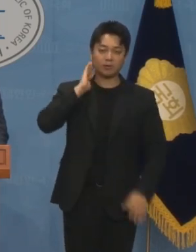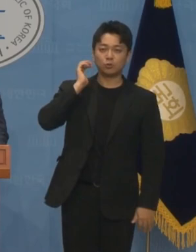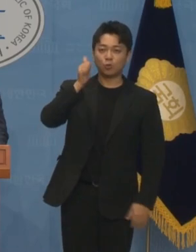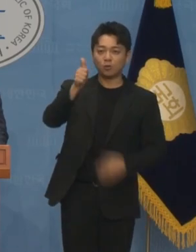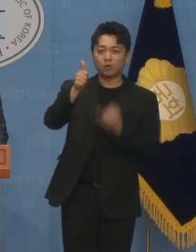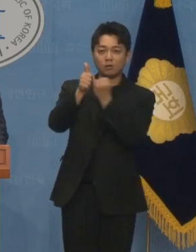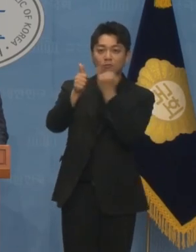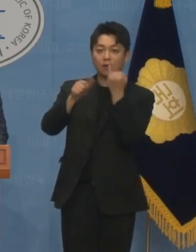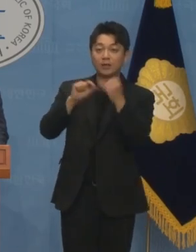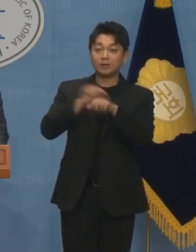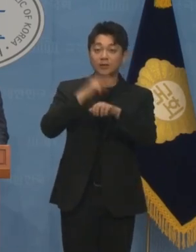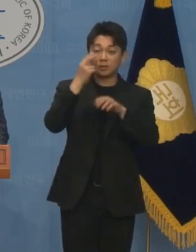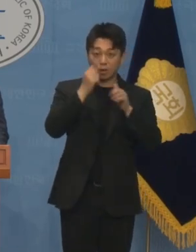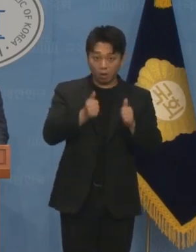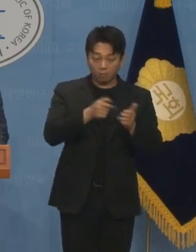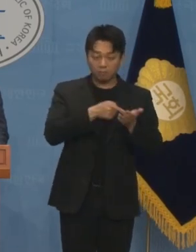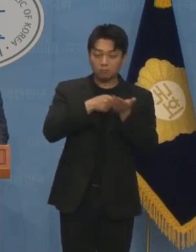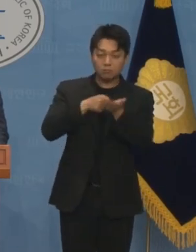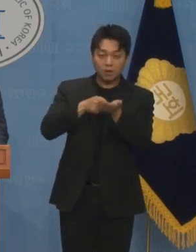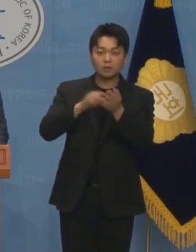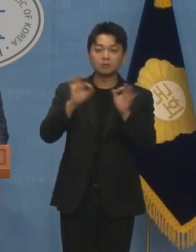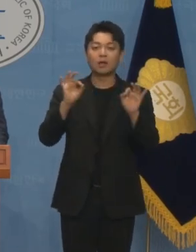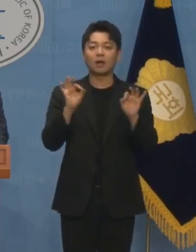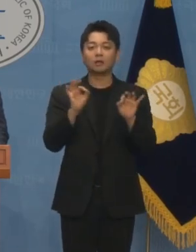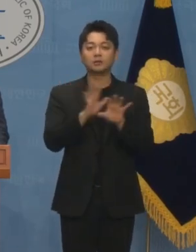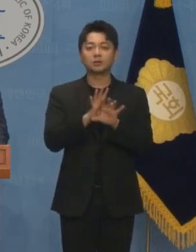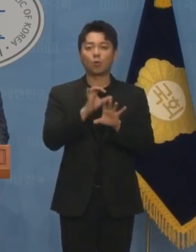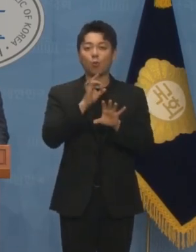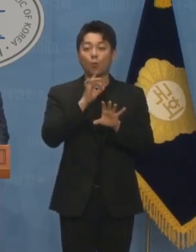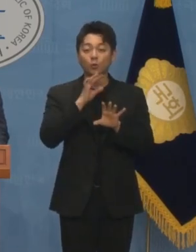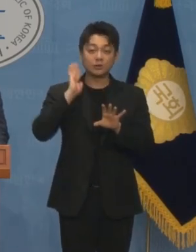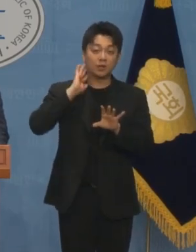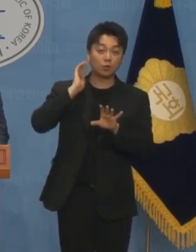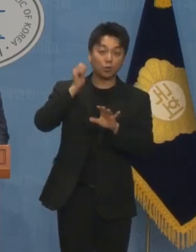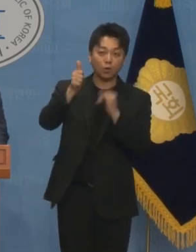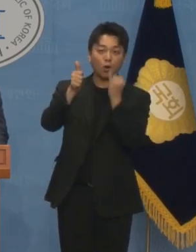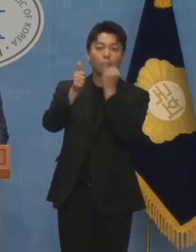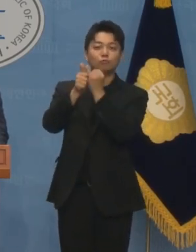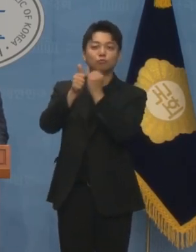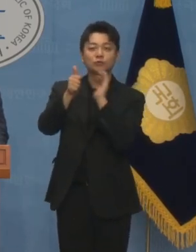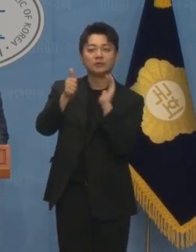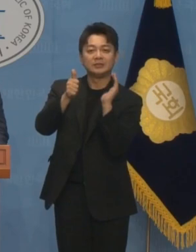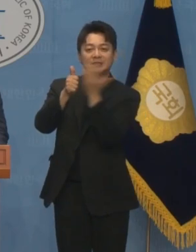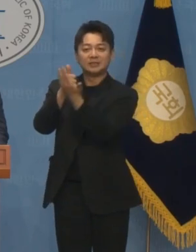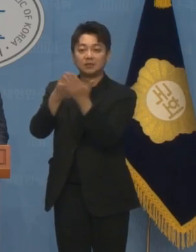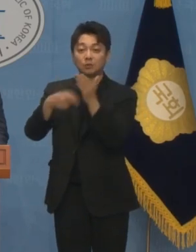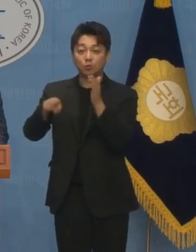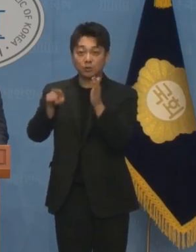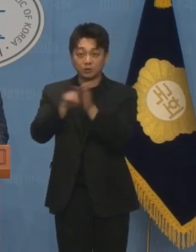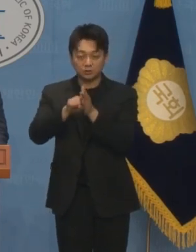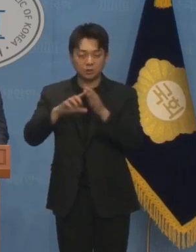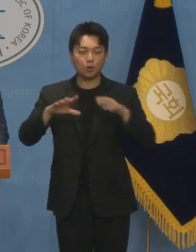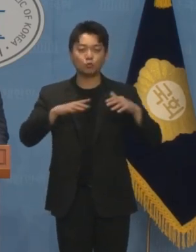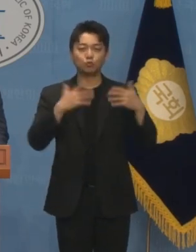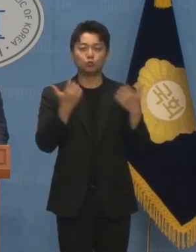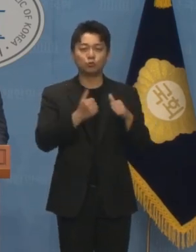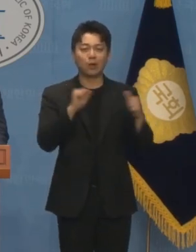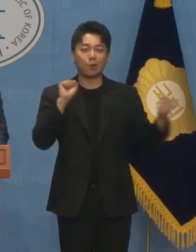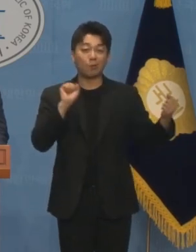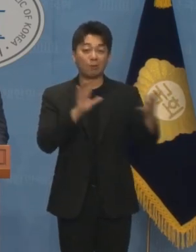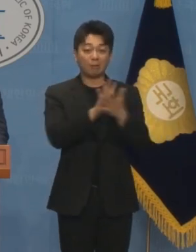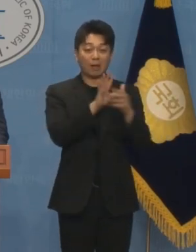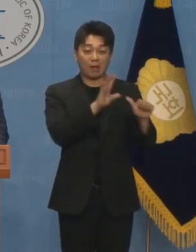현안은 사라지고 오직 윤석열, 김건희 부부를 지키기 위해 국회를 파행으로 몰고 가는